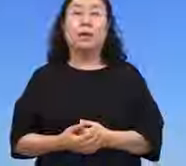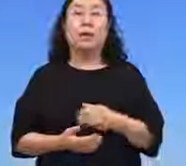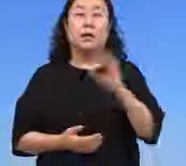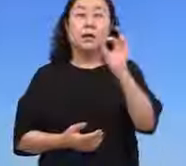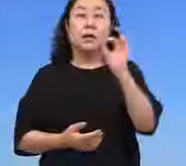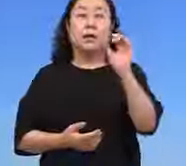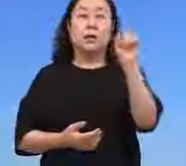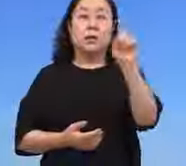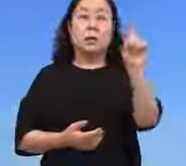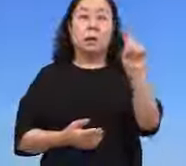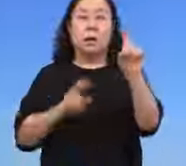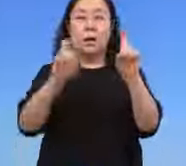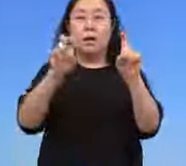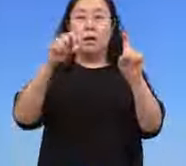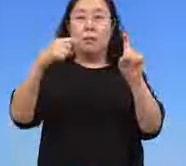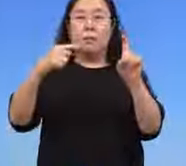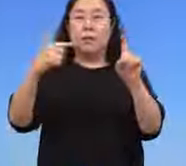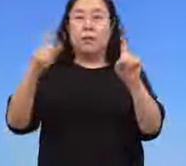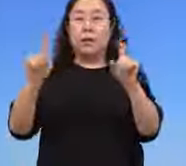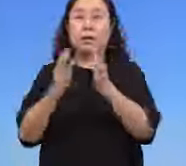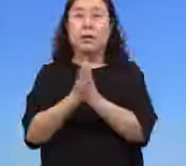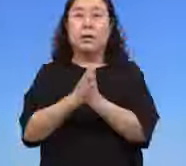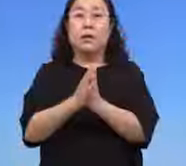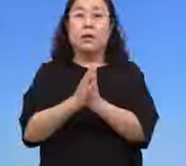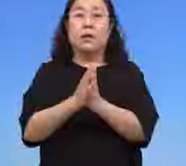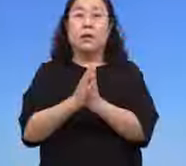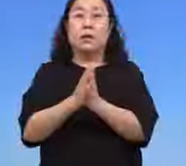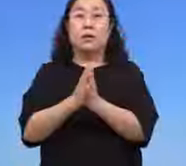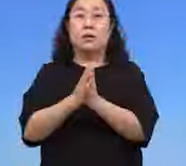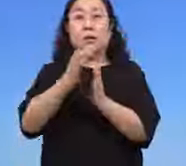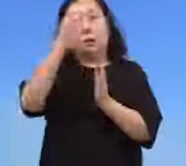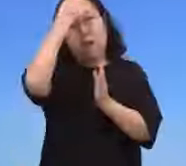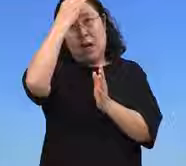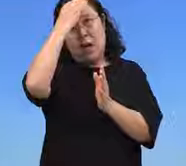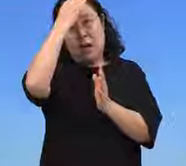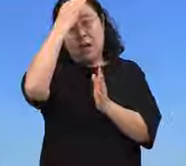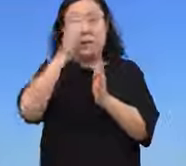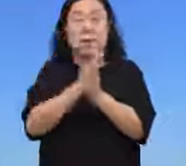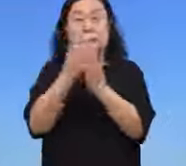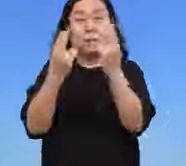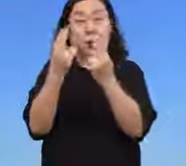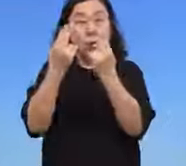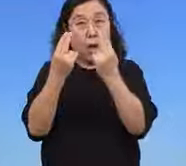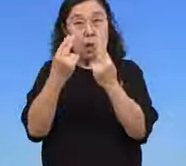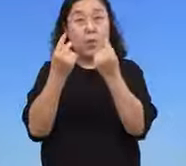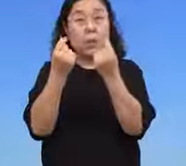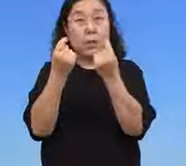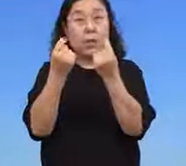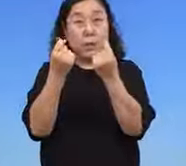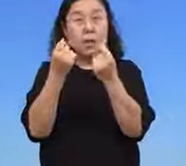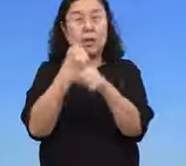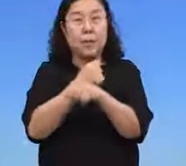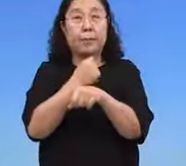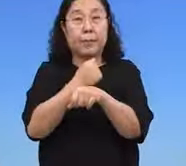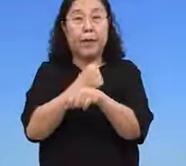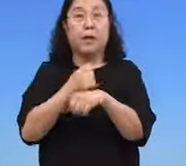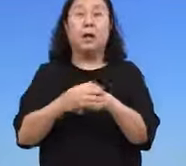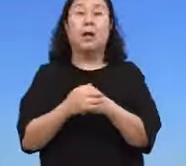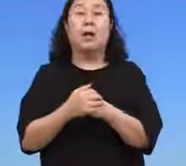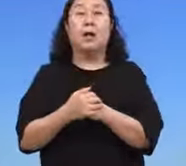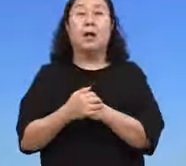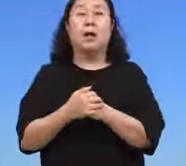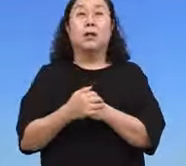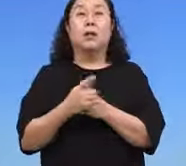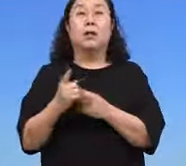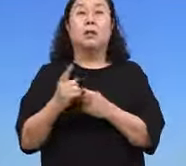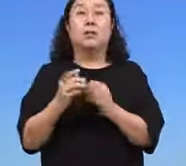이 열무나 비유는 보통 그 마태복음 25장에 나오는 달란트 비유와 같이 이제 설명을 하는 경우가